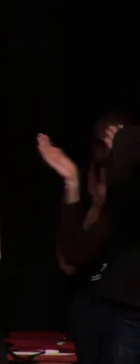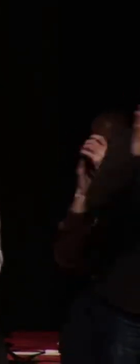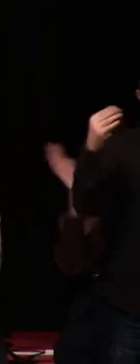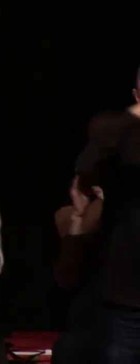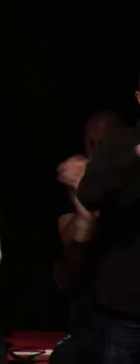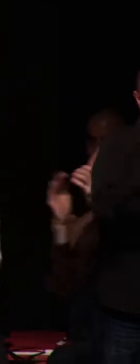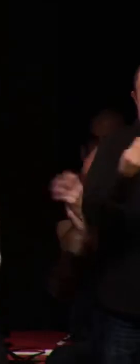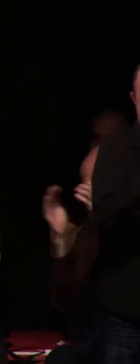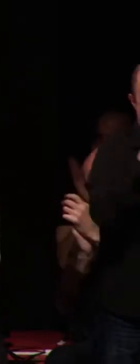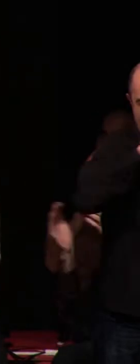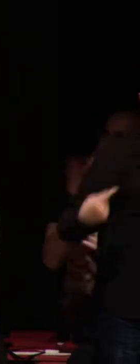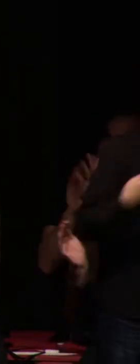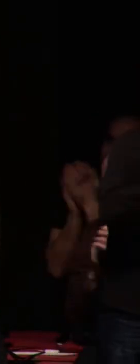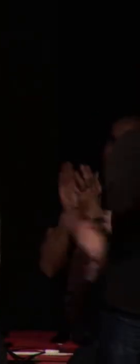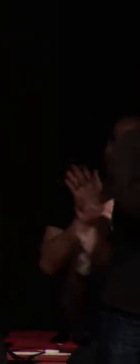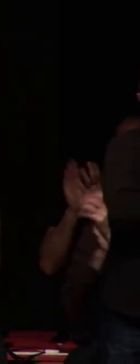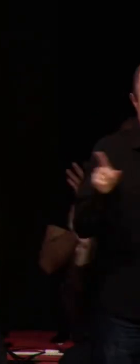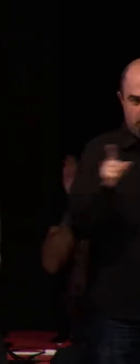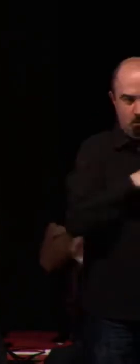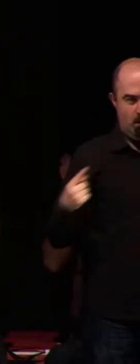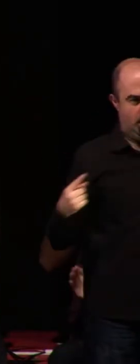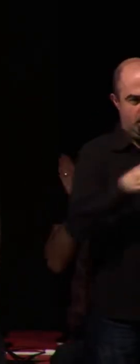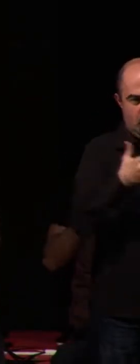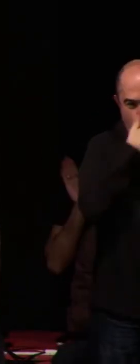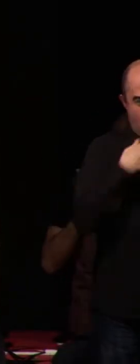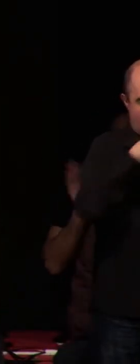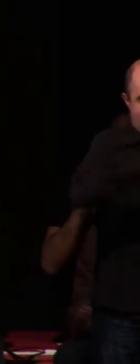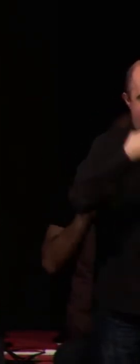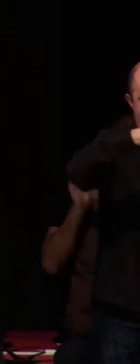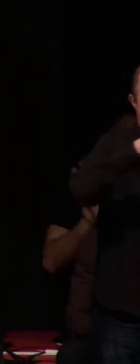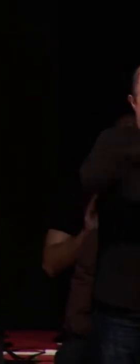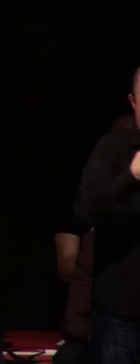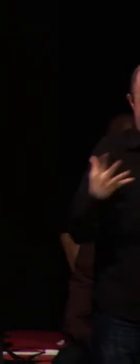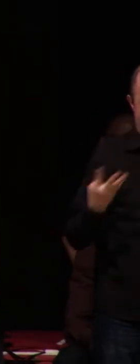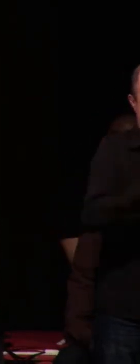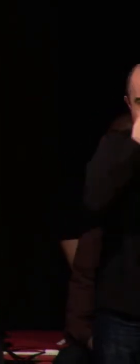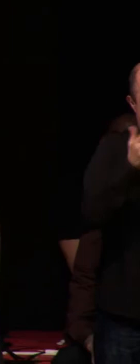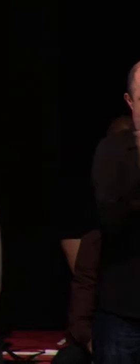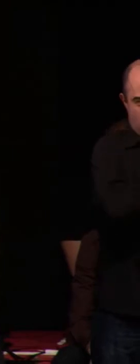complexitat i les contradiccions d'aquest procés tampoc caben en cap llista única.